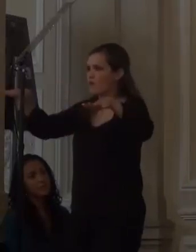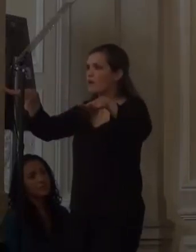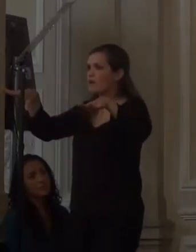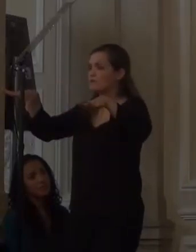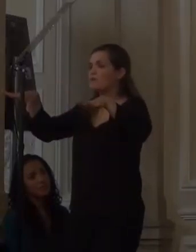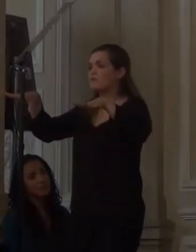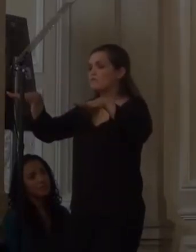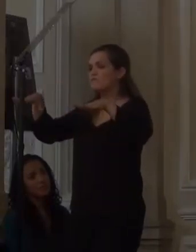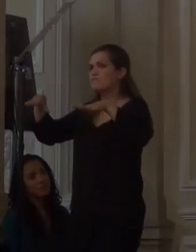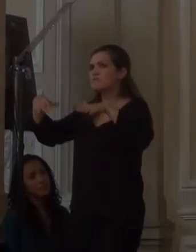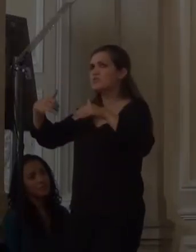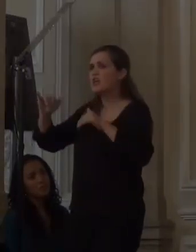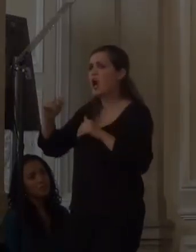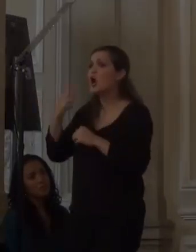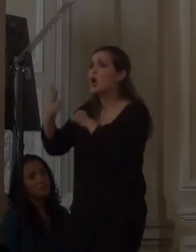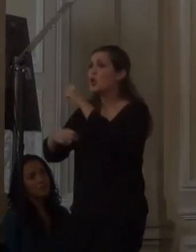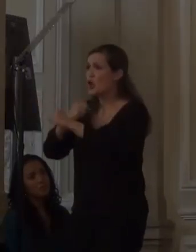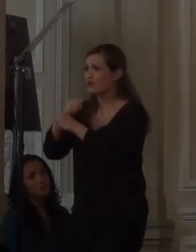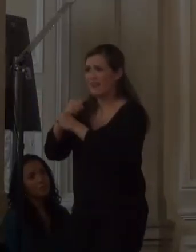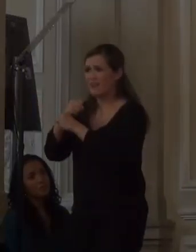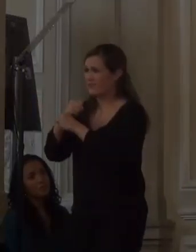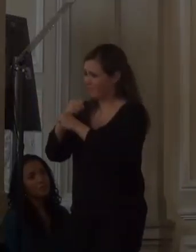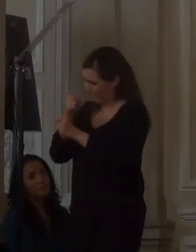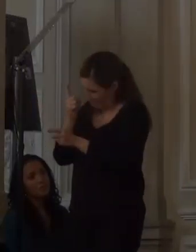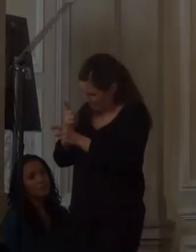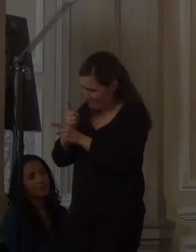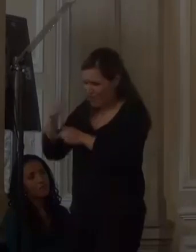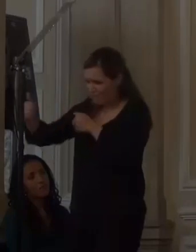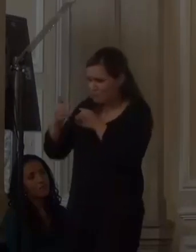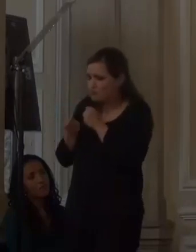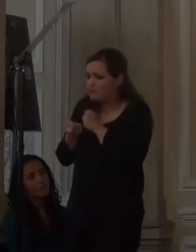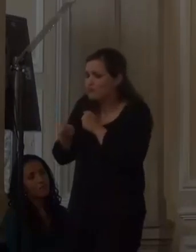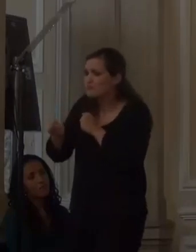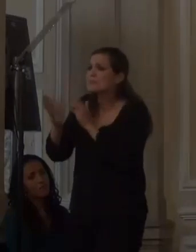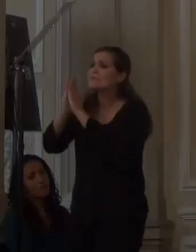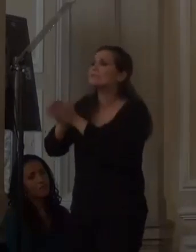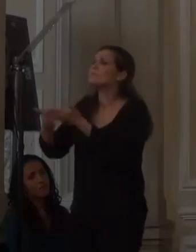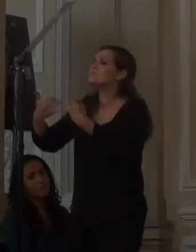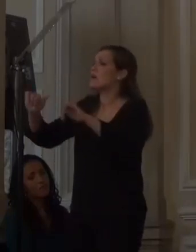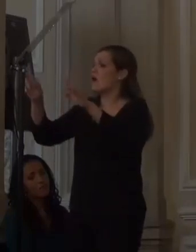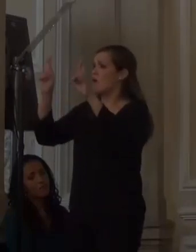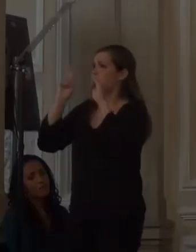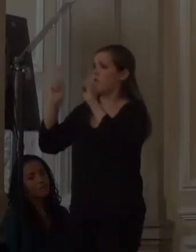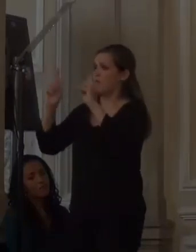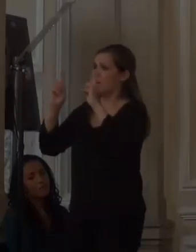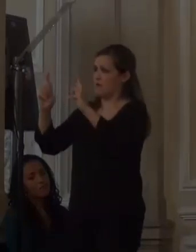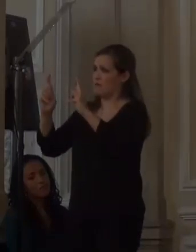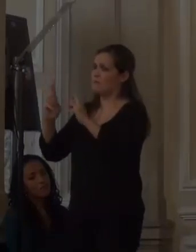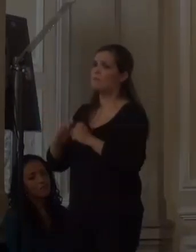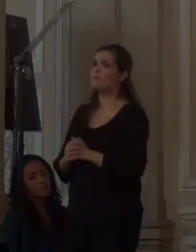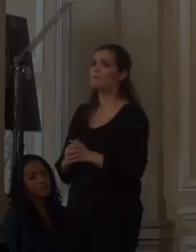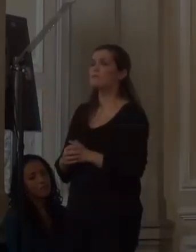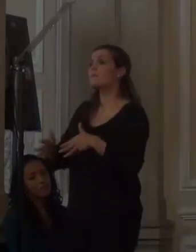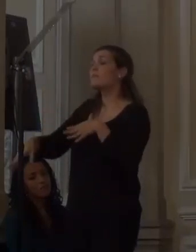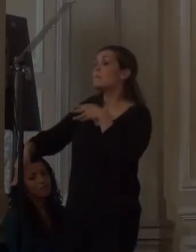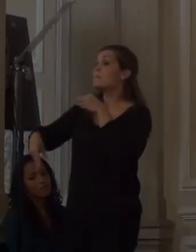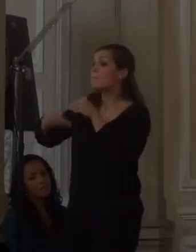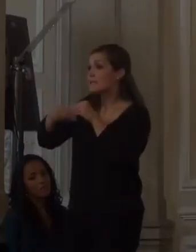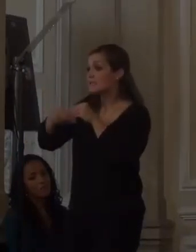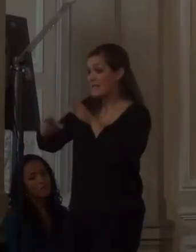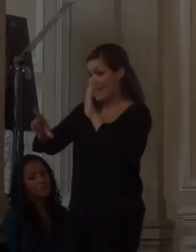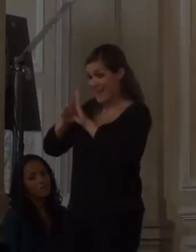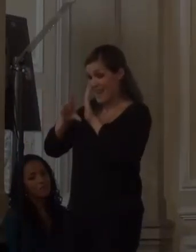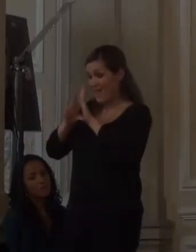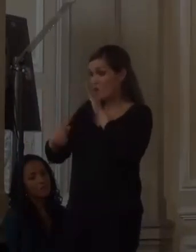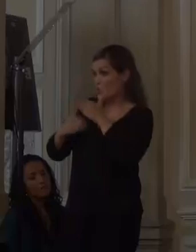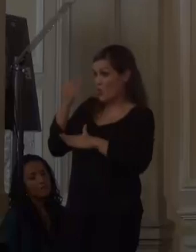se dijo, no dentro de 2 años, yo espero que al final de este año. Y hay algo más. La nueva ley dispone